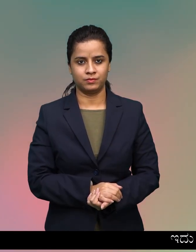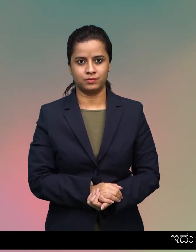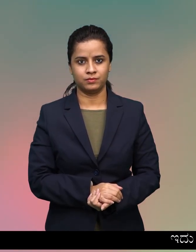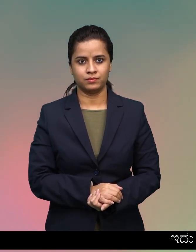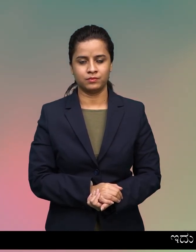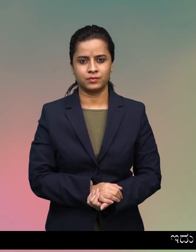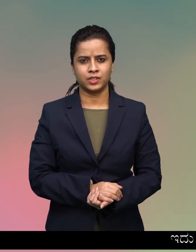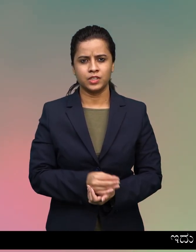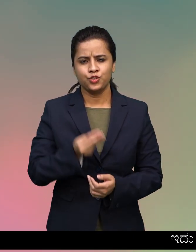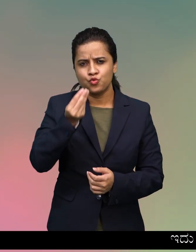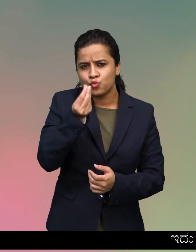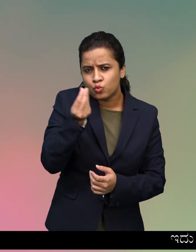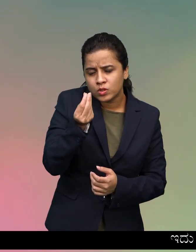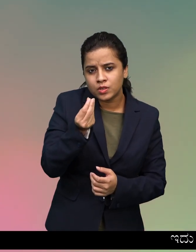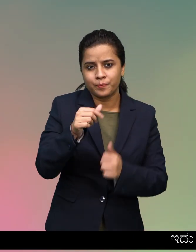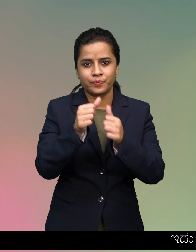ಇದು ಸ್ವಲ್ಪ ಕ್ಷಾರೀಯವಾಗಿದ್ದು